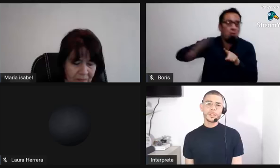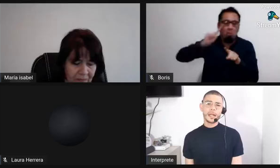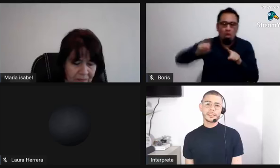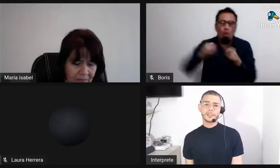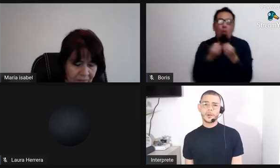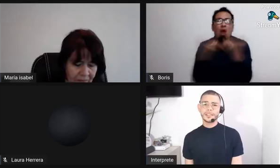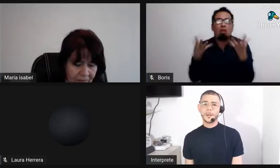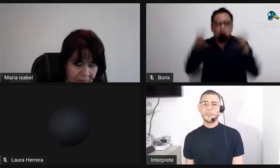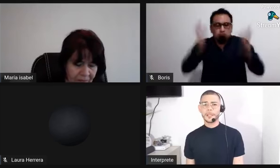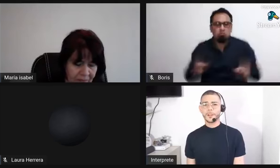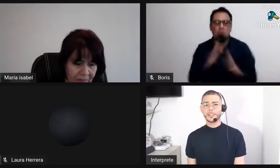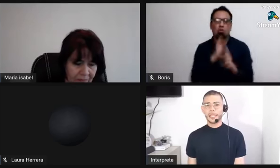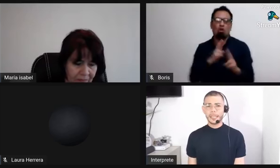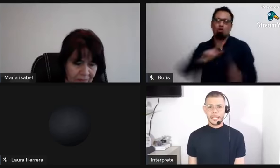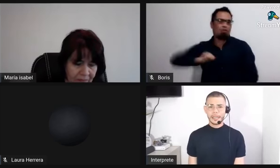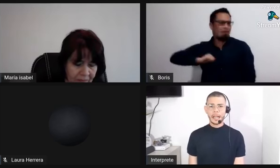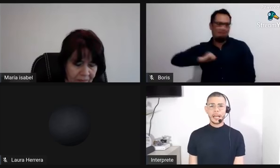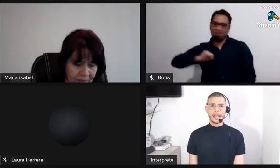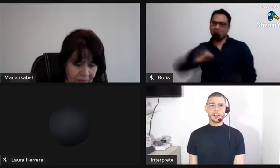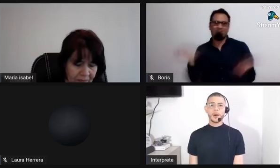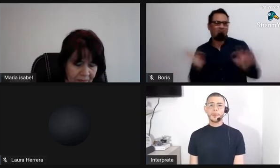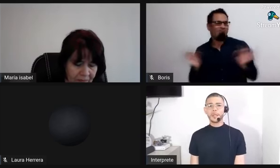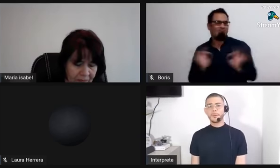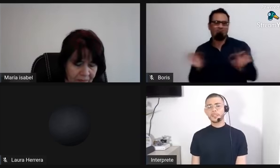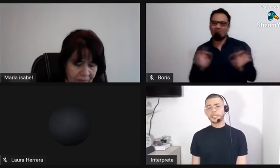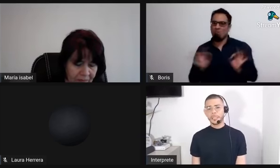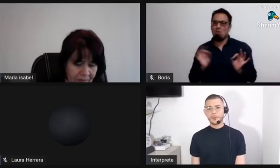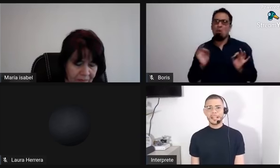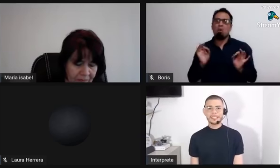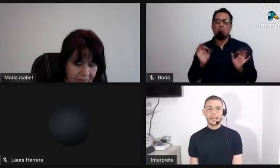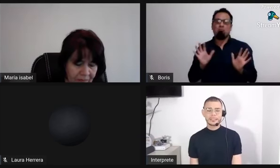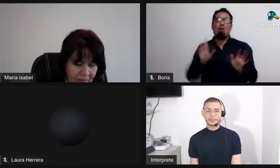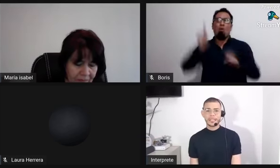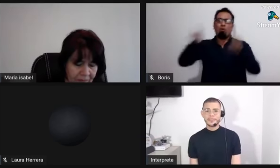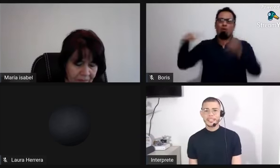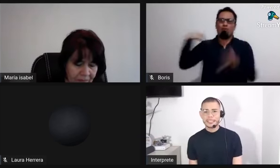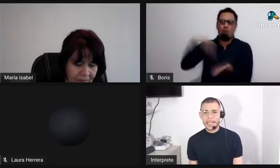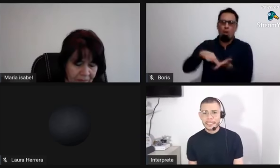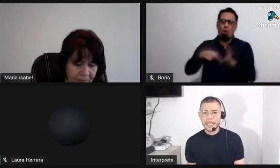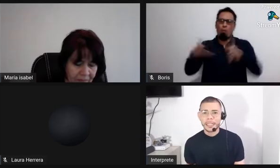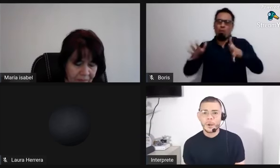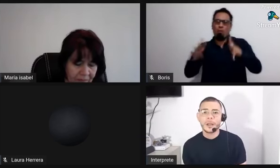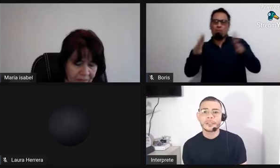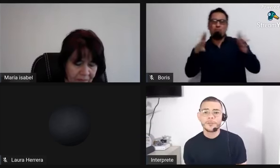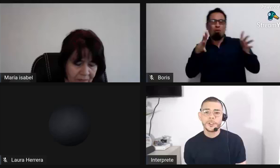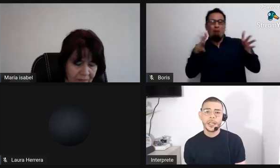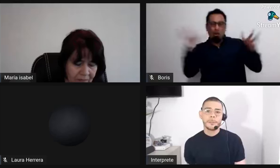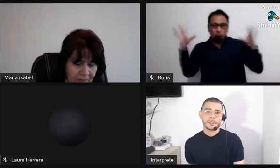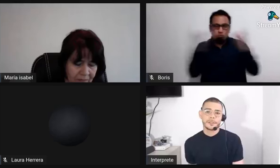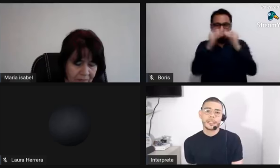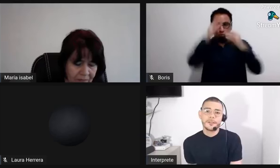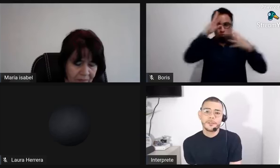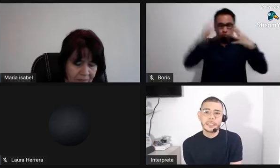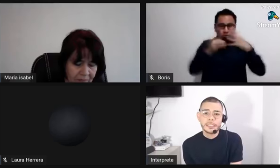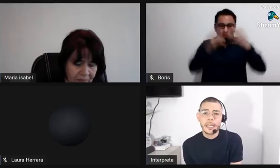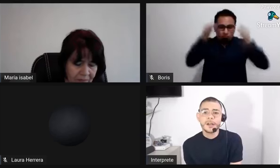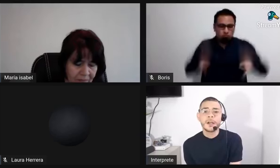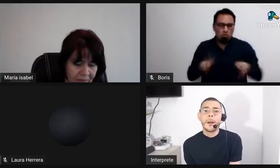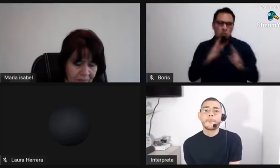Durante todos esos periodos de guerra no podemos tener una cifra exacta de cuántas fueron las personas que fallecieron, pero